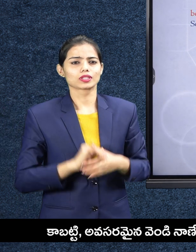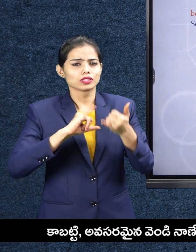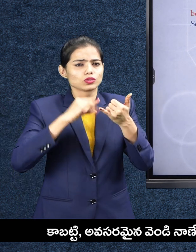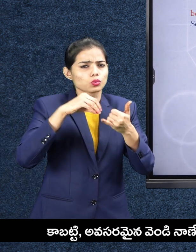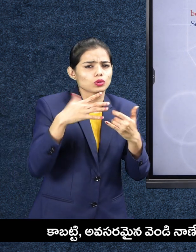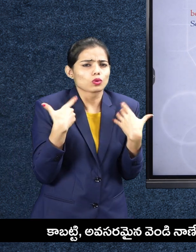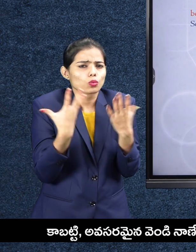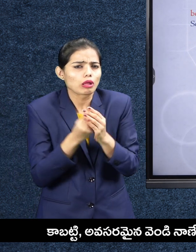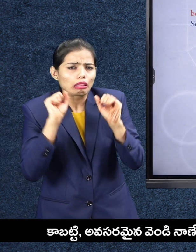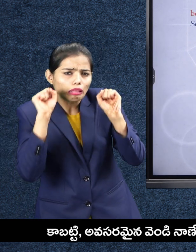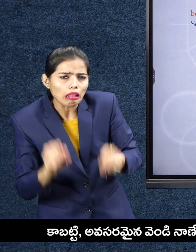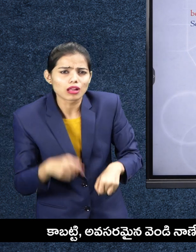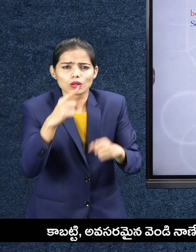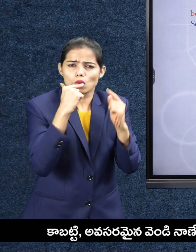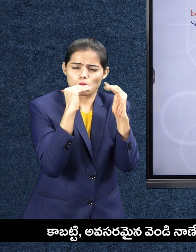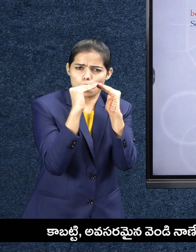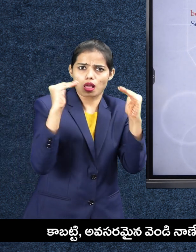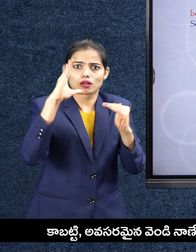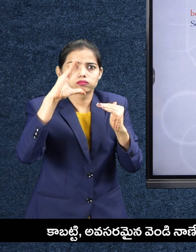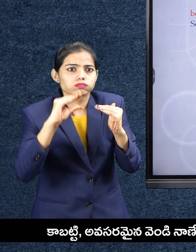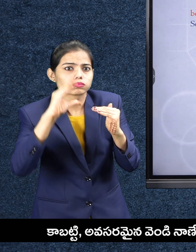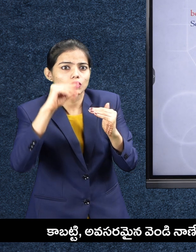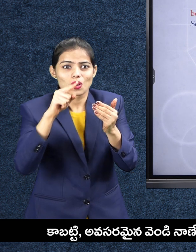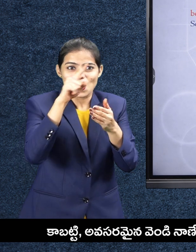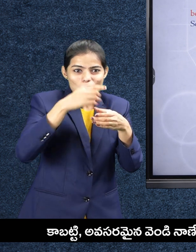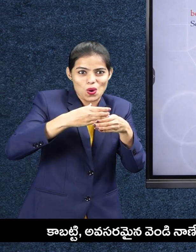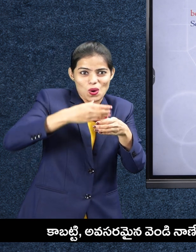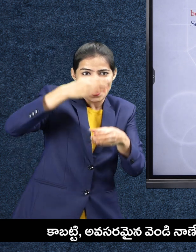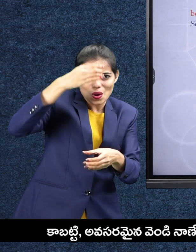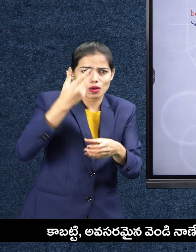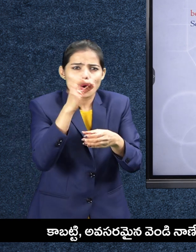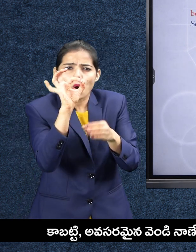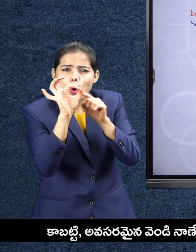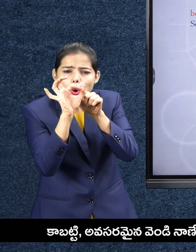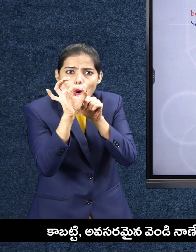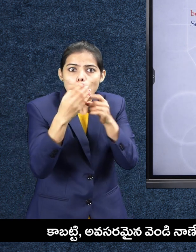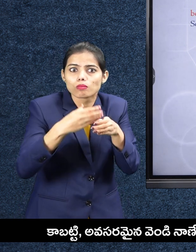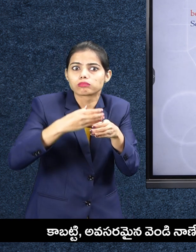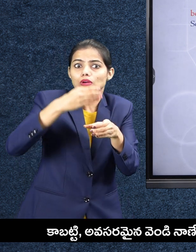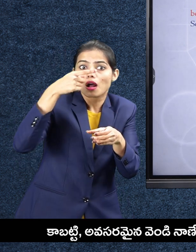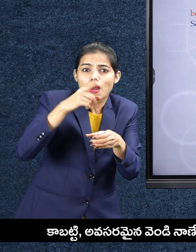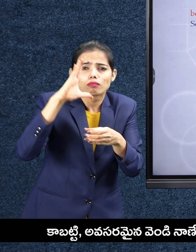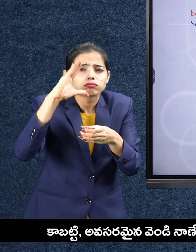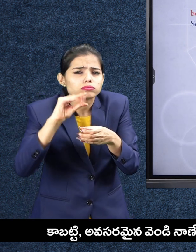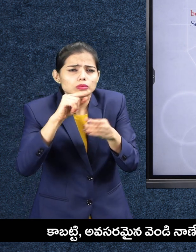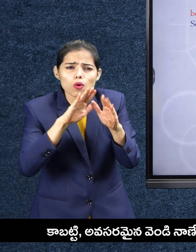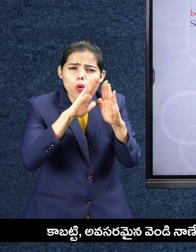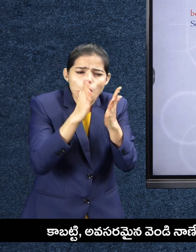కాబట్టి అవసరమైన వెండి నాణాల సంఖ్య తెలియని దాన్ని పొందటానికి మనం సిలిండర్ లేదా